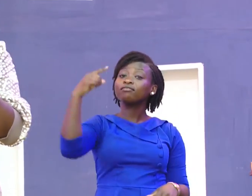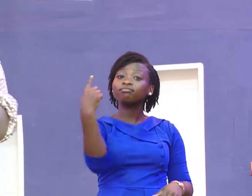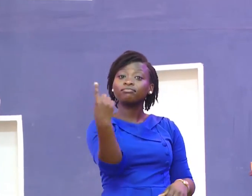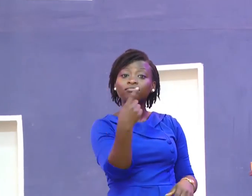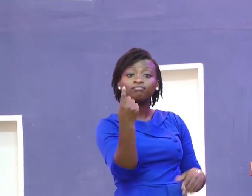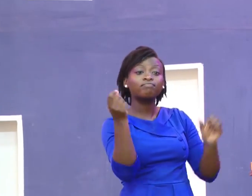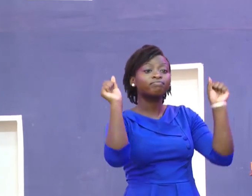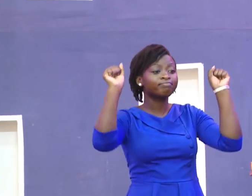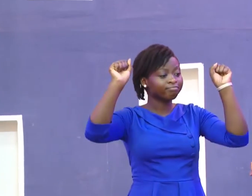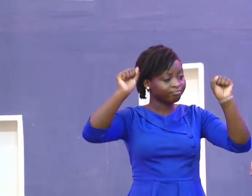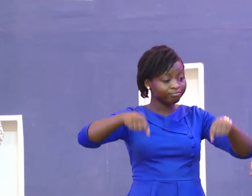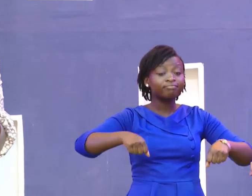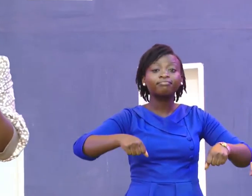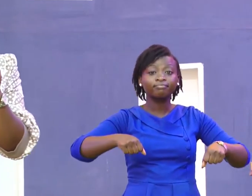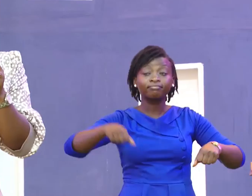Sobola,